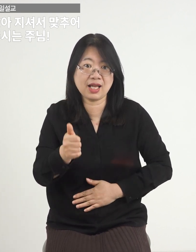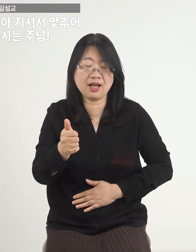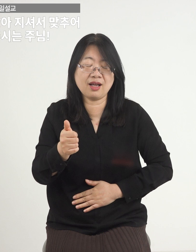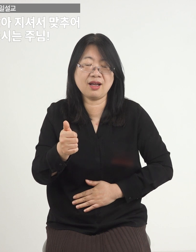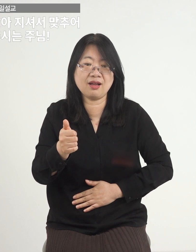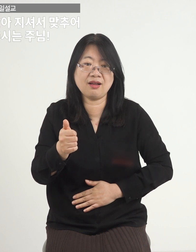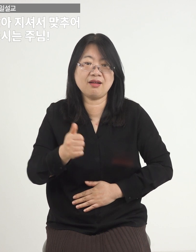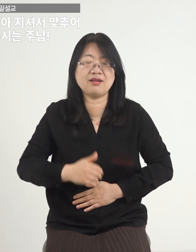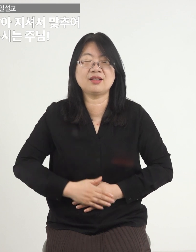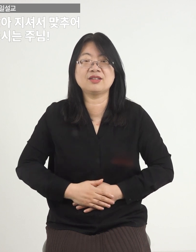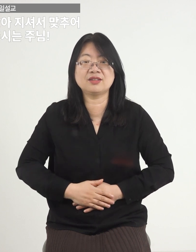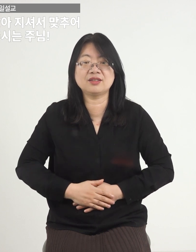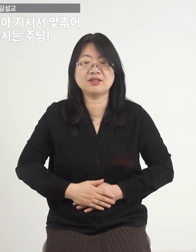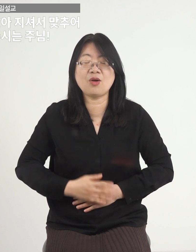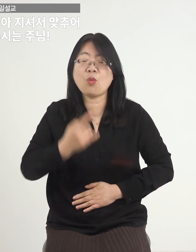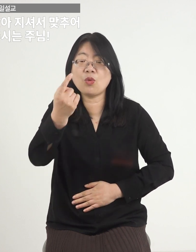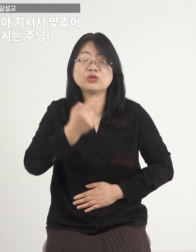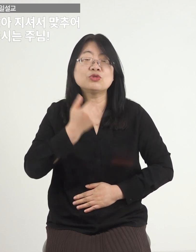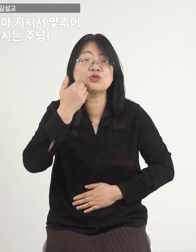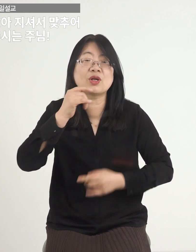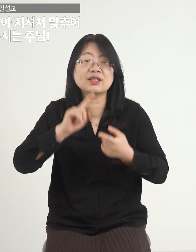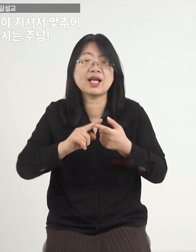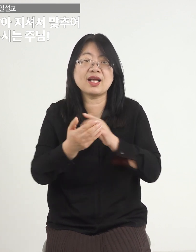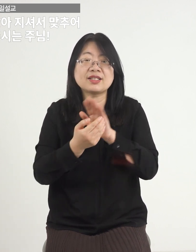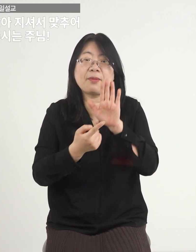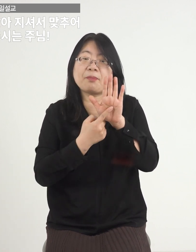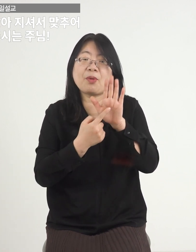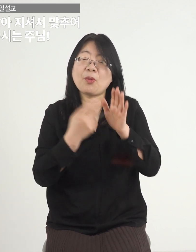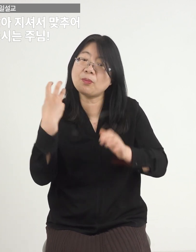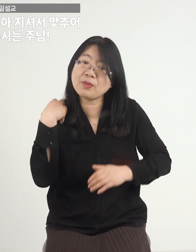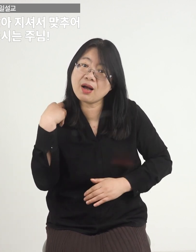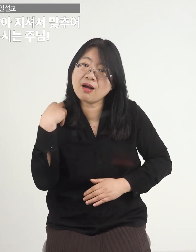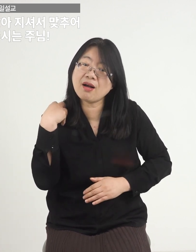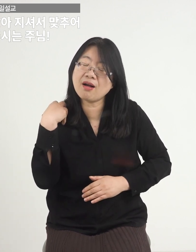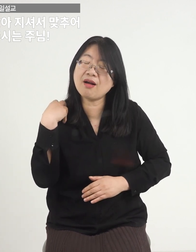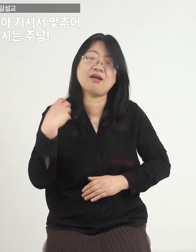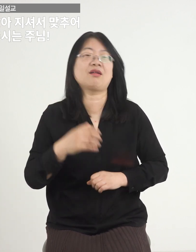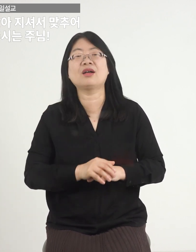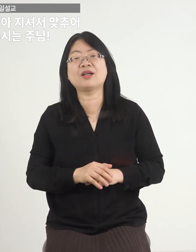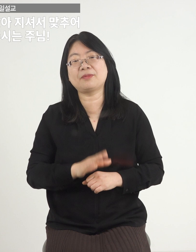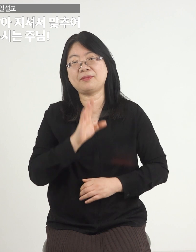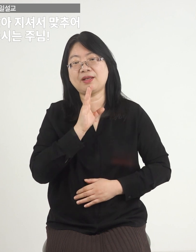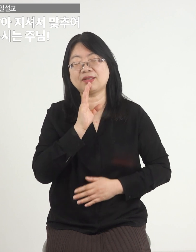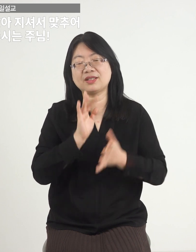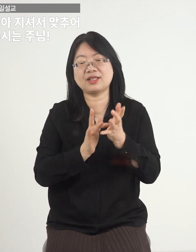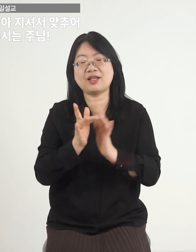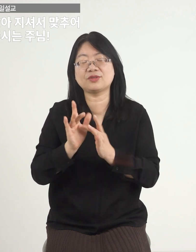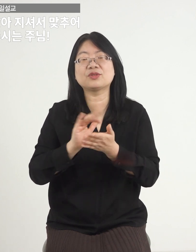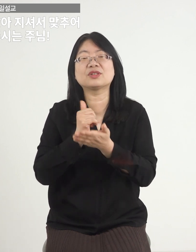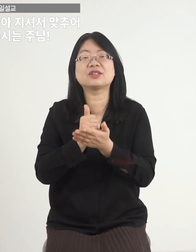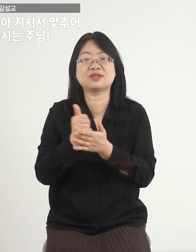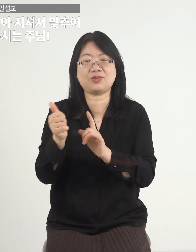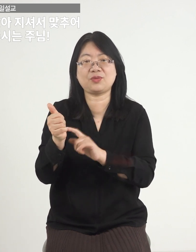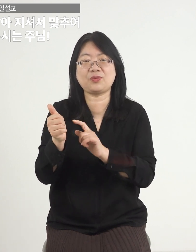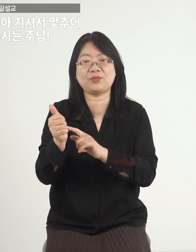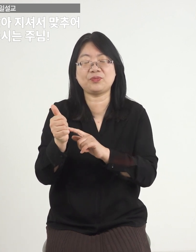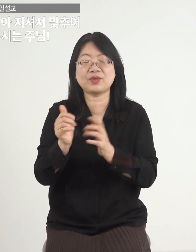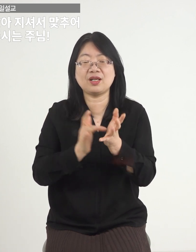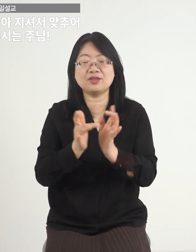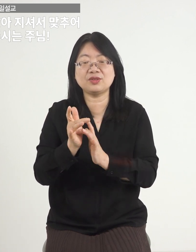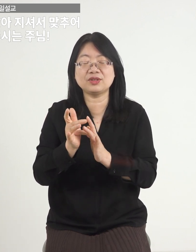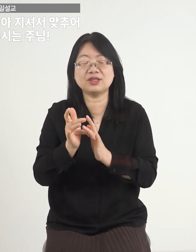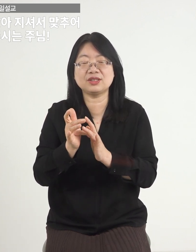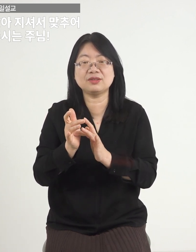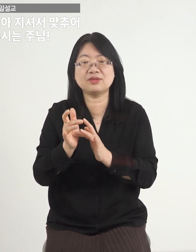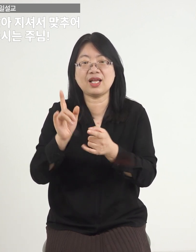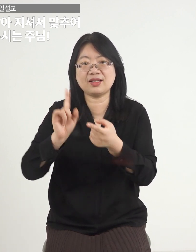제사장들은 오실 누구에 대한 예표적 역할이었습니까? 그렇습니다. 오실